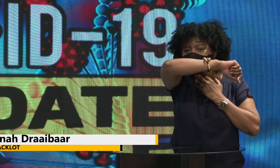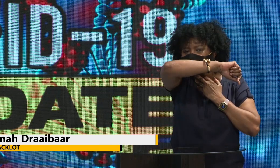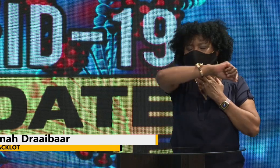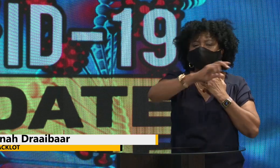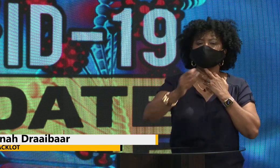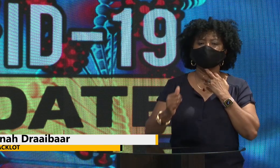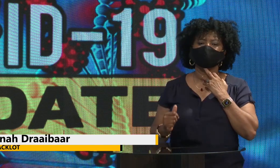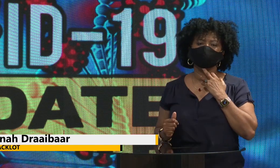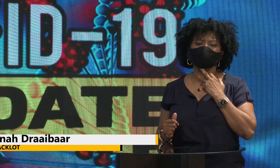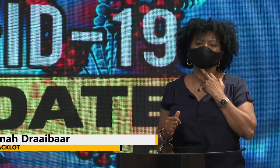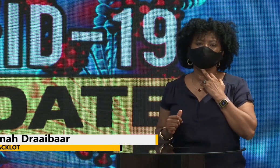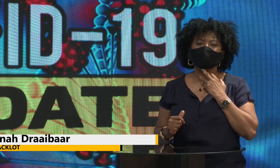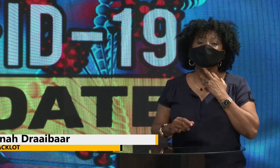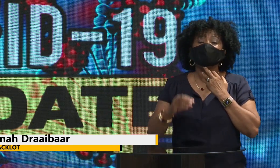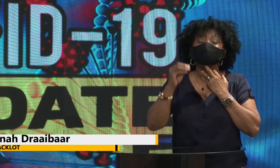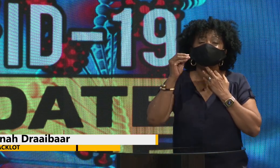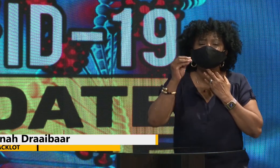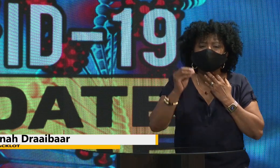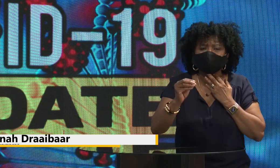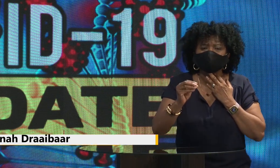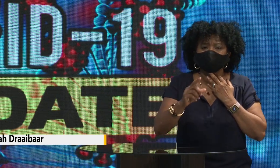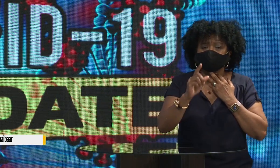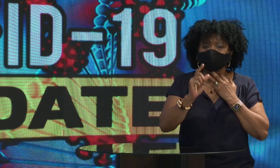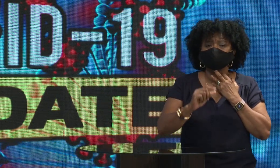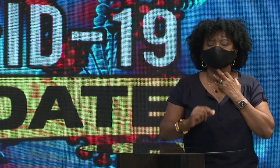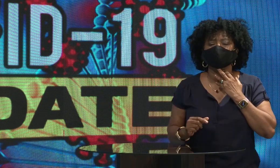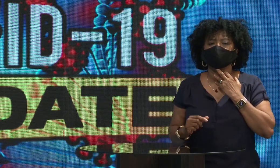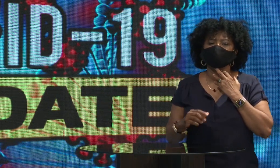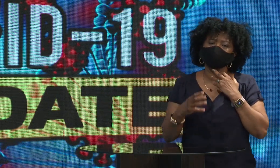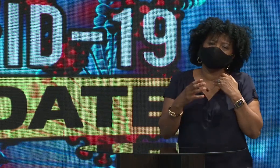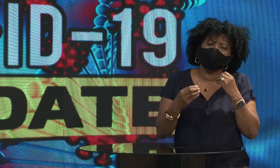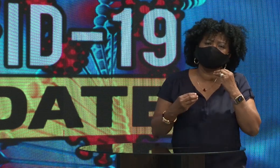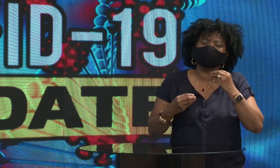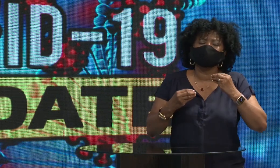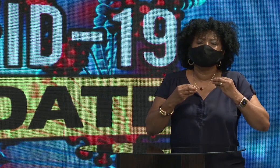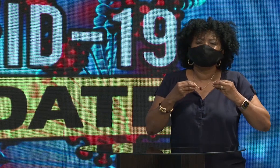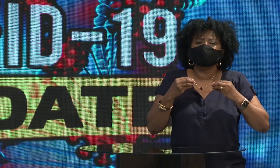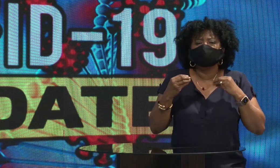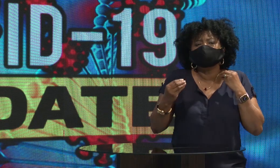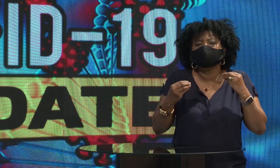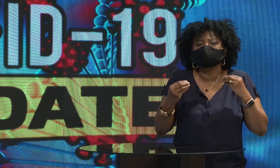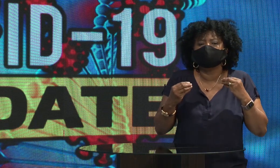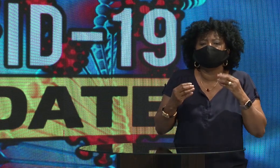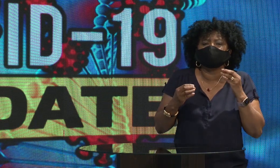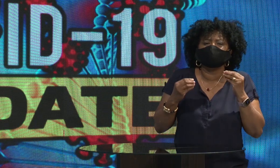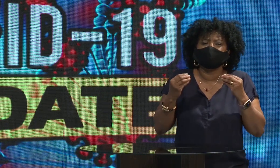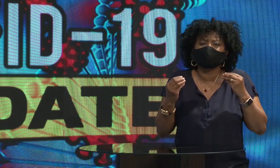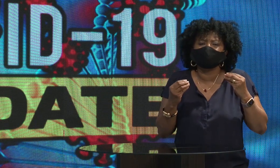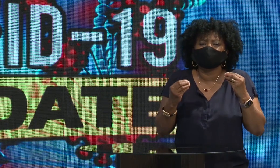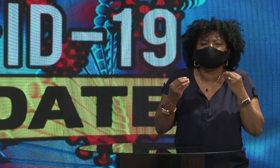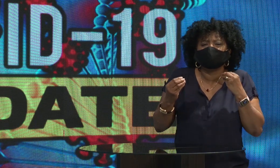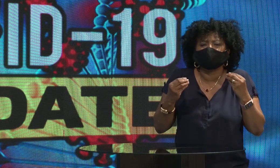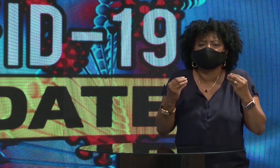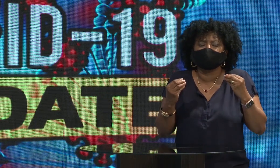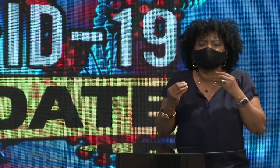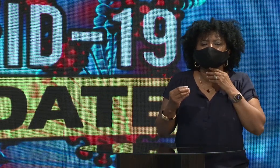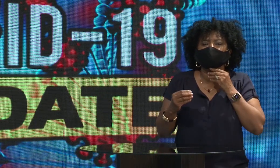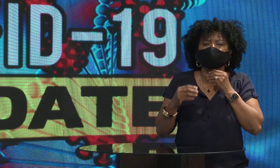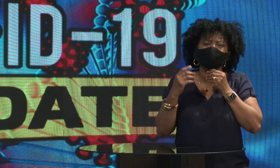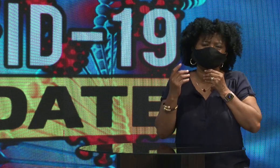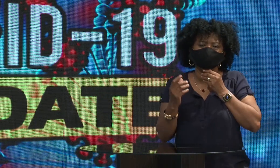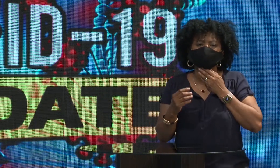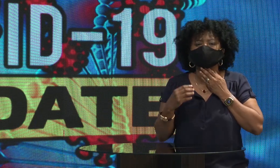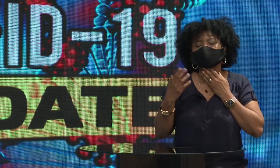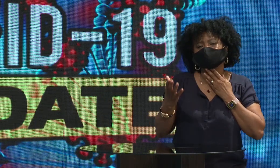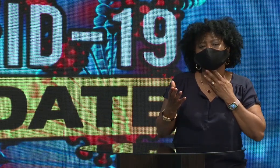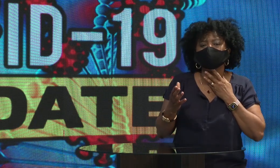je niest, doe het in je elleboog. Als je denkt, en dat is een belangrijke, als je denkt dat je je niet goed voelt en dat je een beetje grieperig begint te